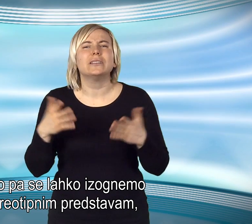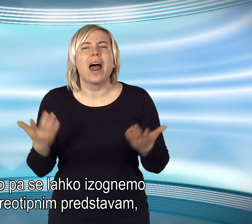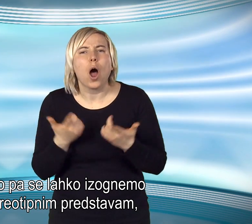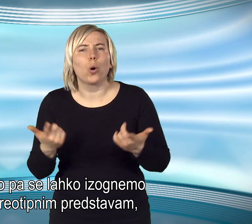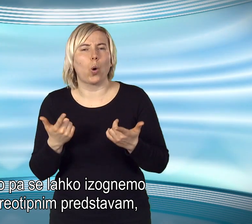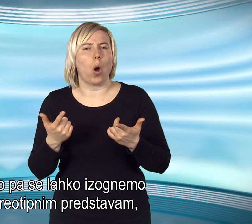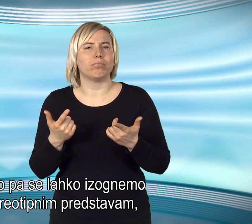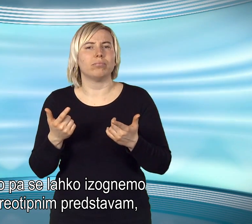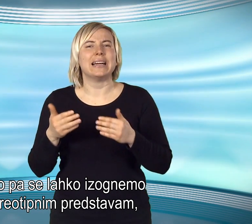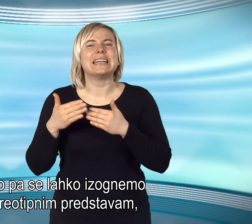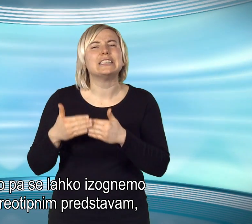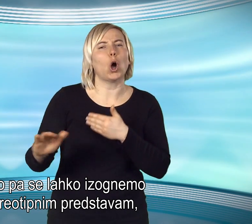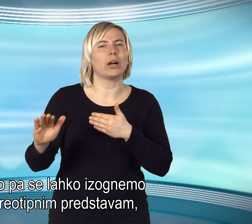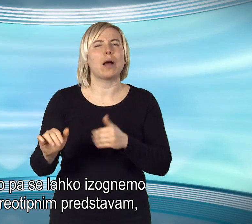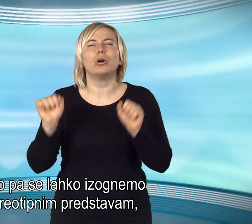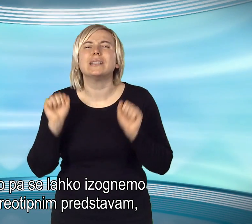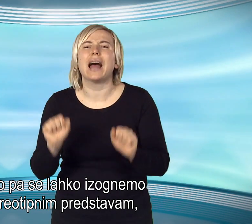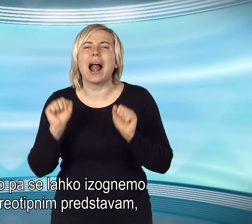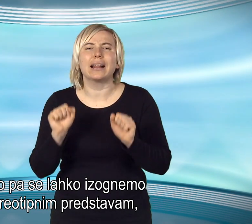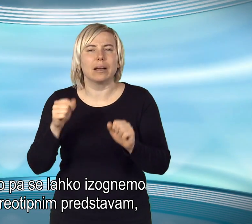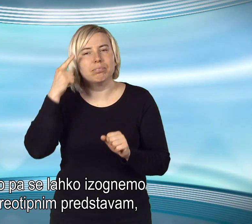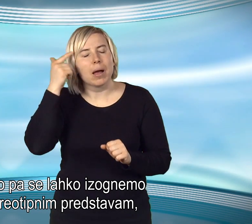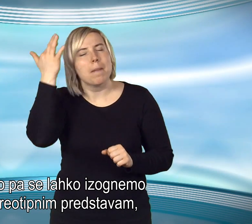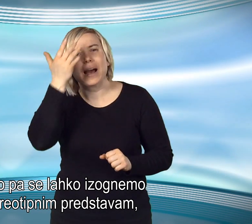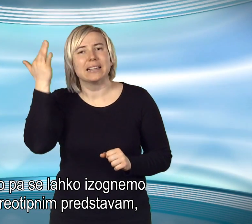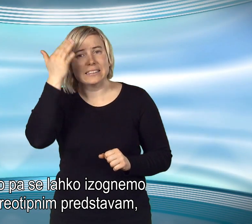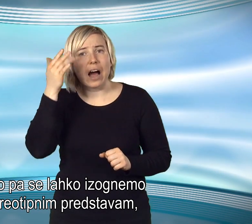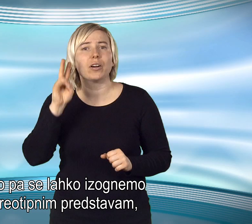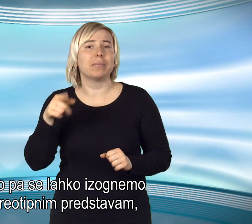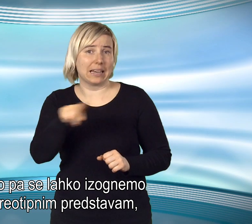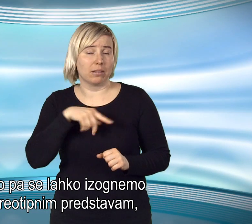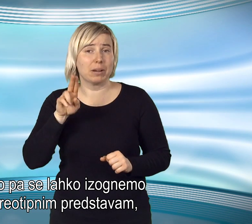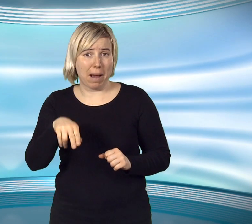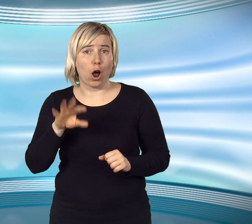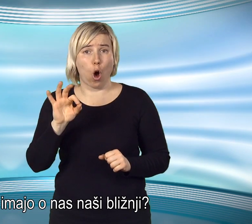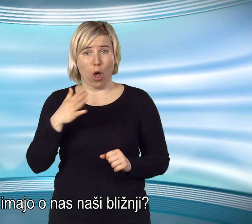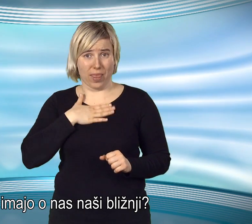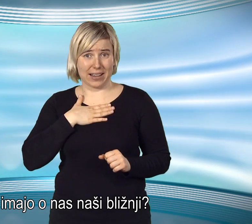Kako pa se lahko izognemo stereotipnim predstavam, ki jih imajo o nas naši bližnji?